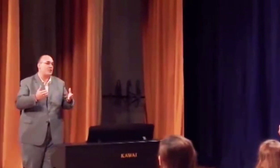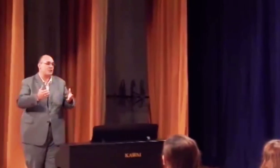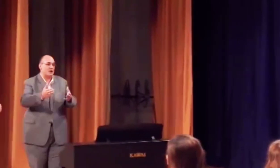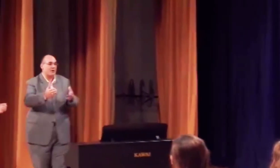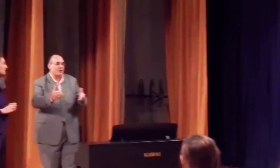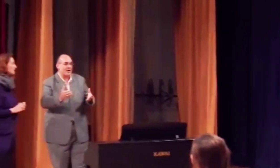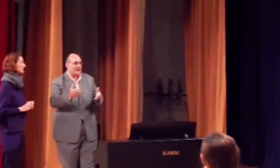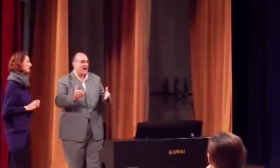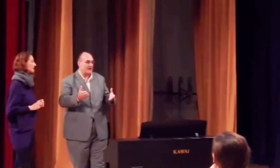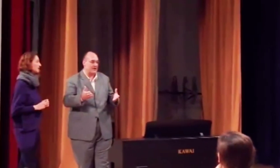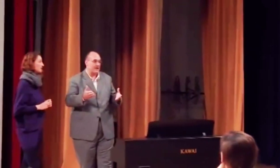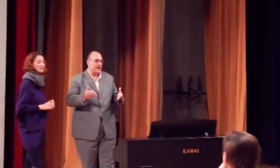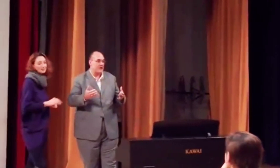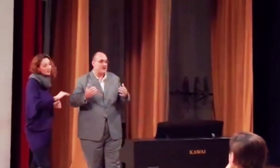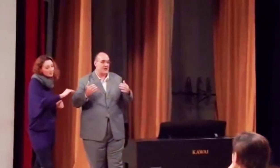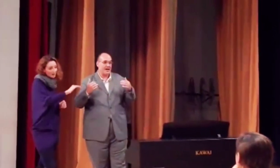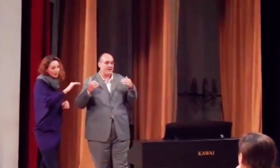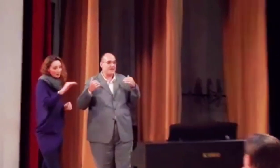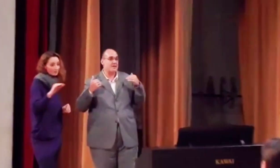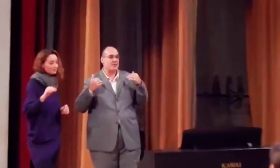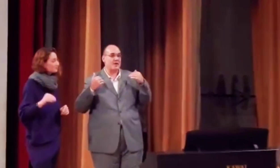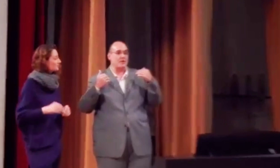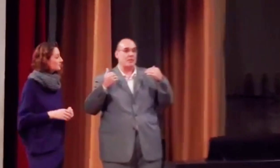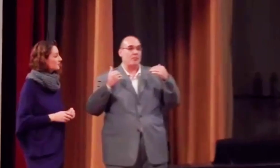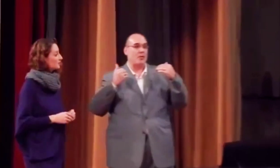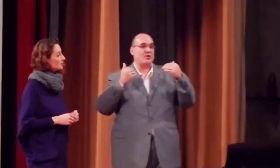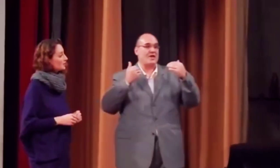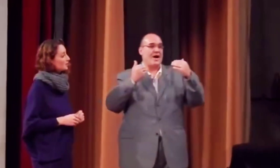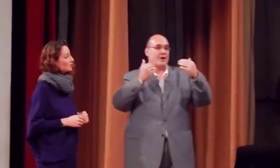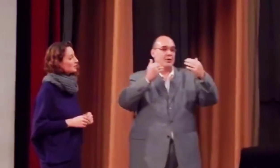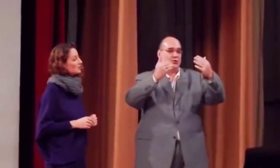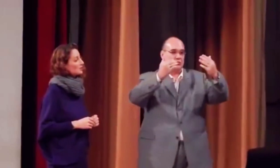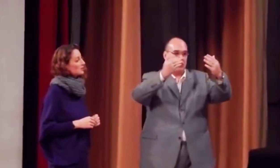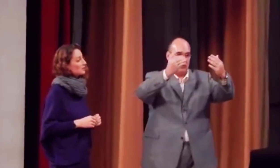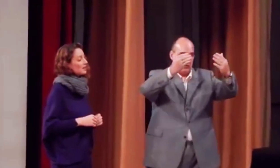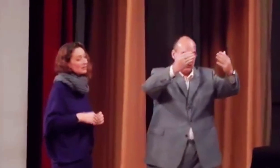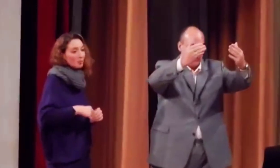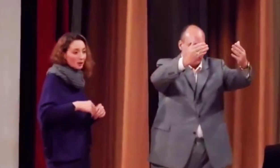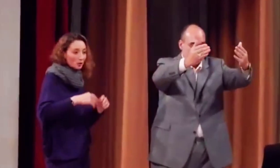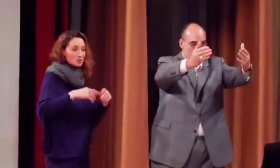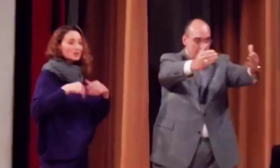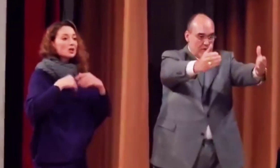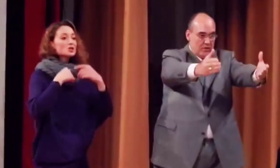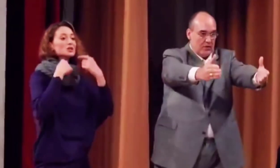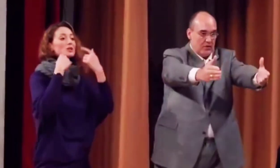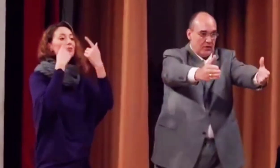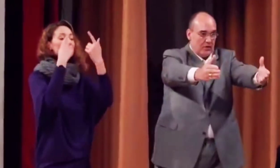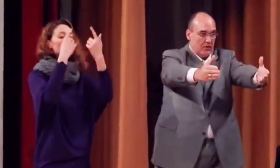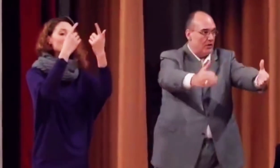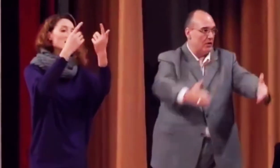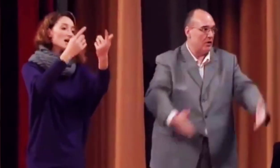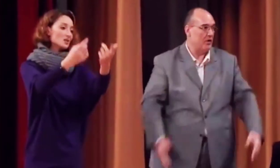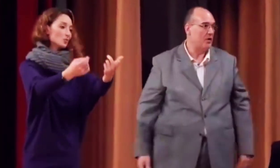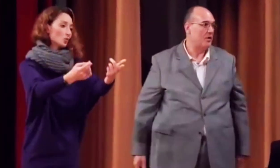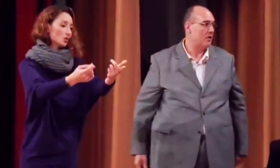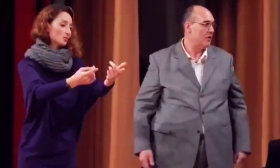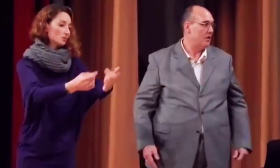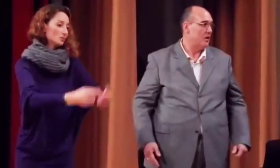Questo qua vale per tutti, quando cantate cercate sempre di portarlo il suono.